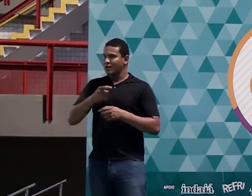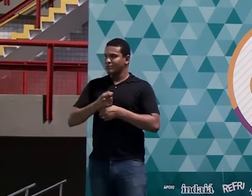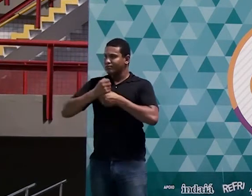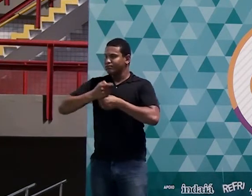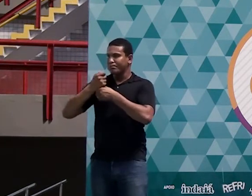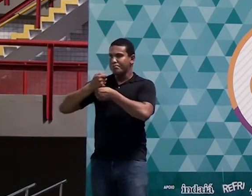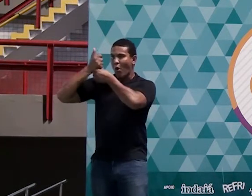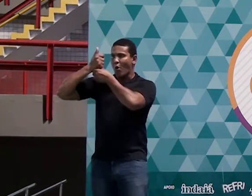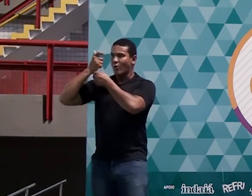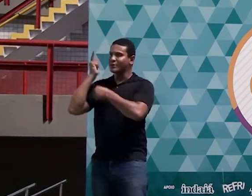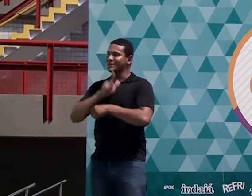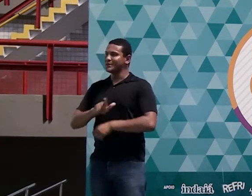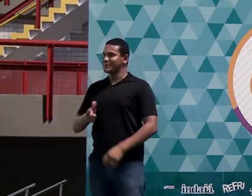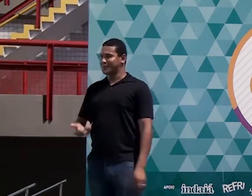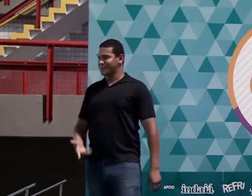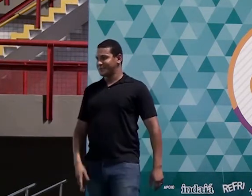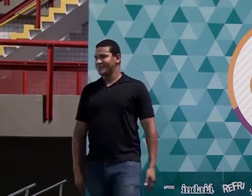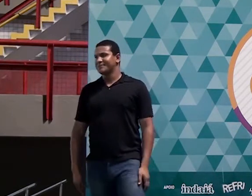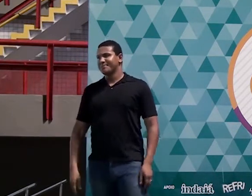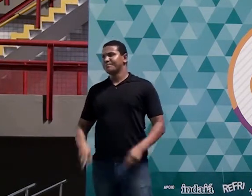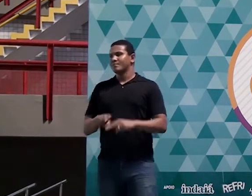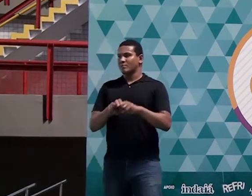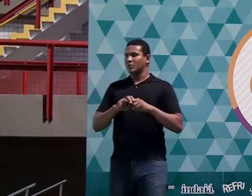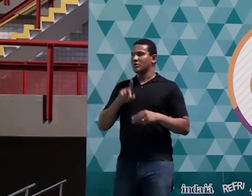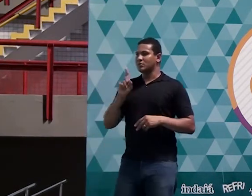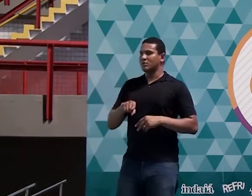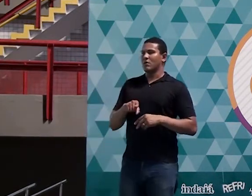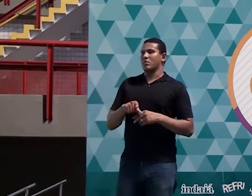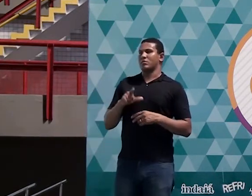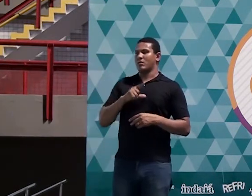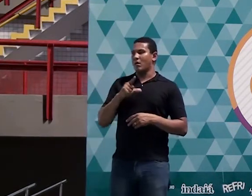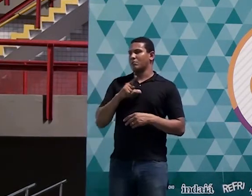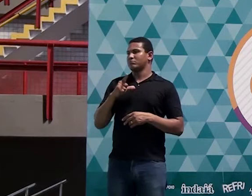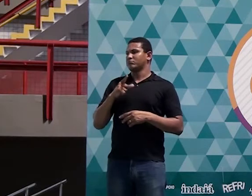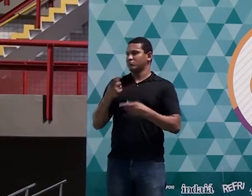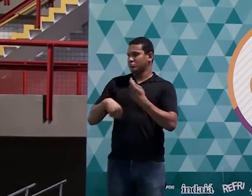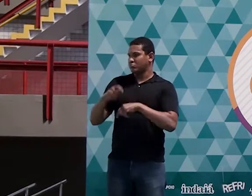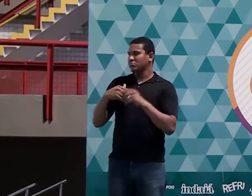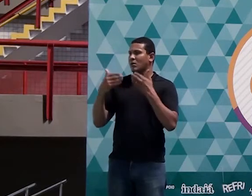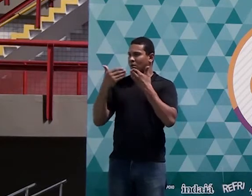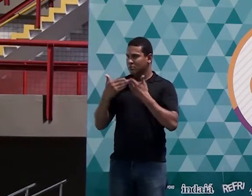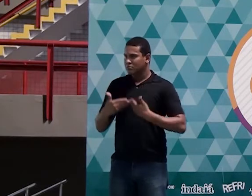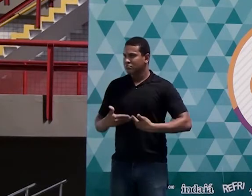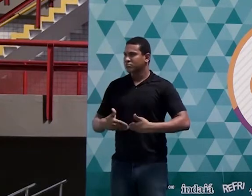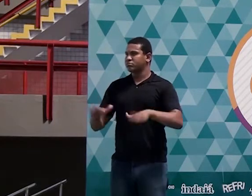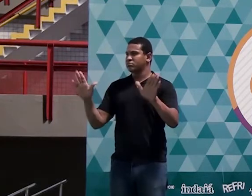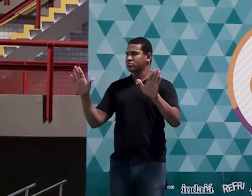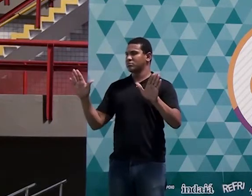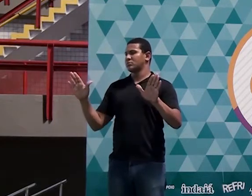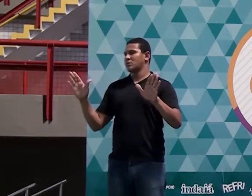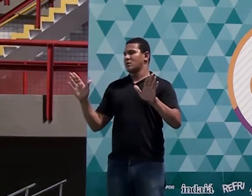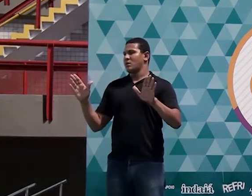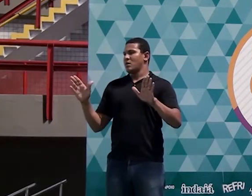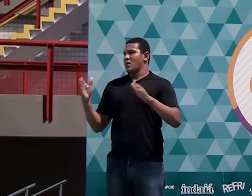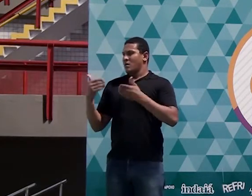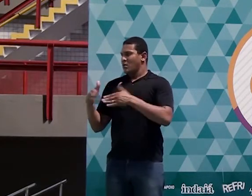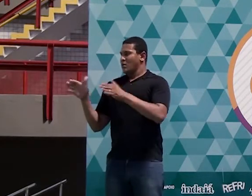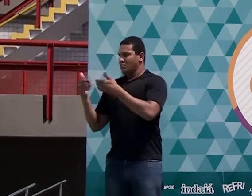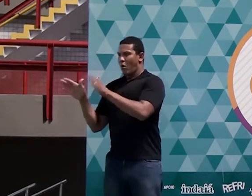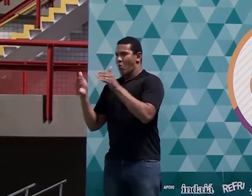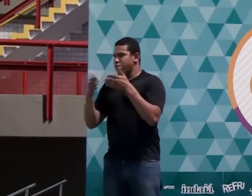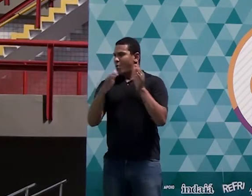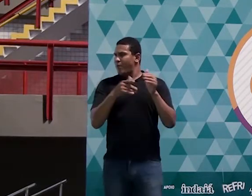cidade. Tá bom? O comércio ressurge. As cruzadas reabrem essas rotas e muitos servos